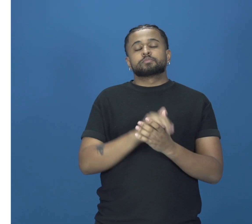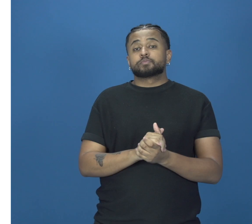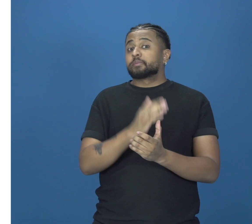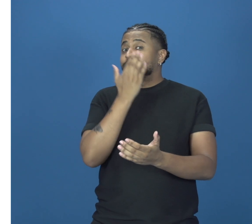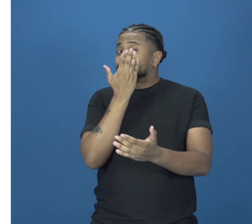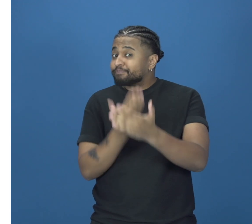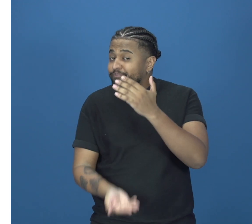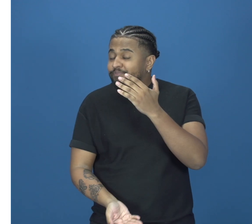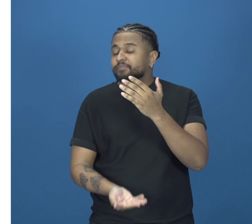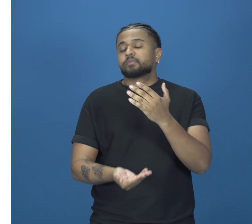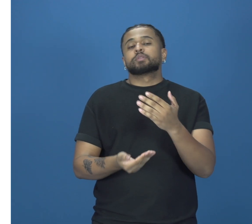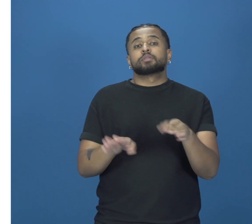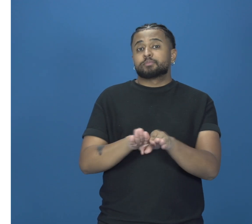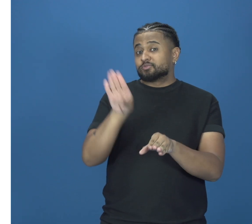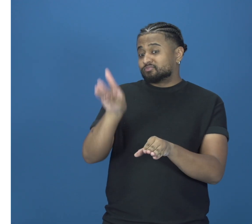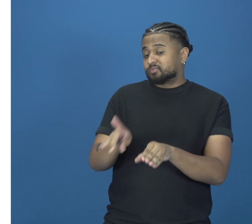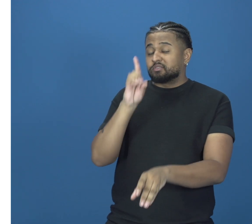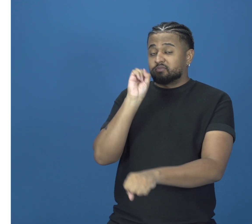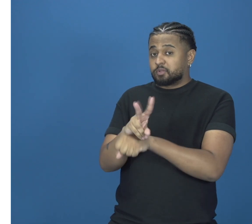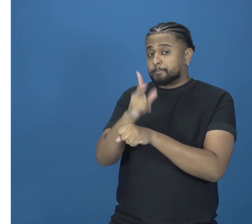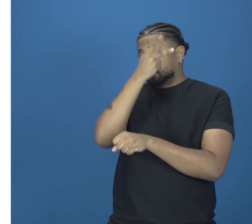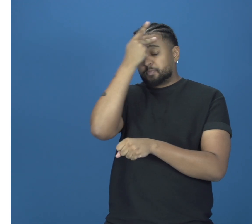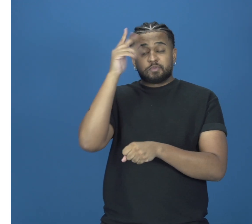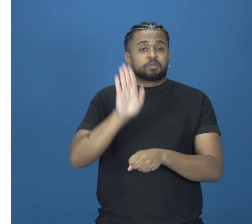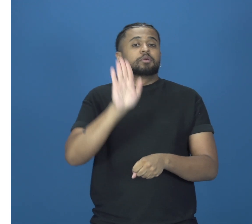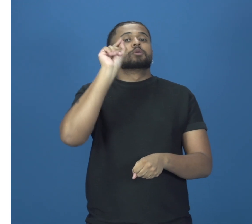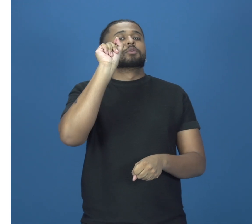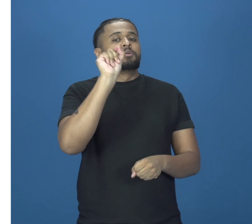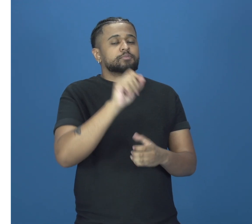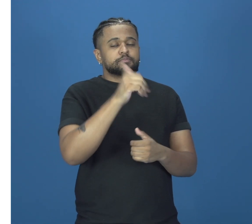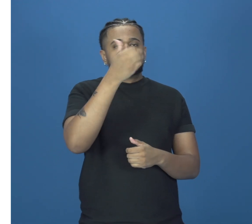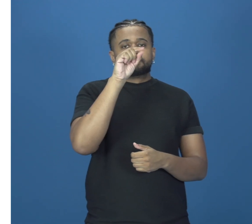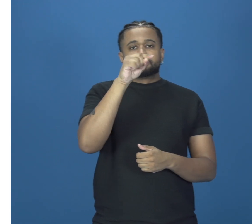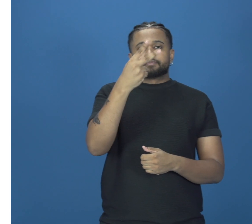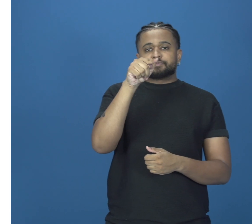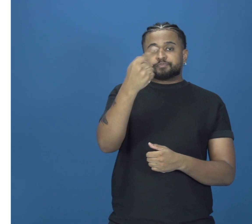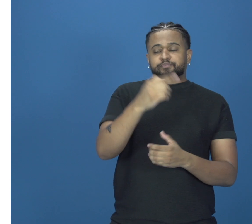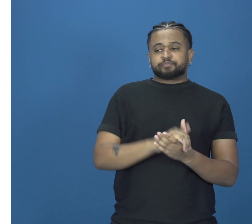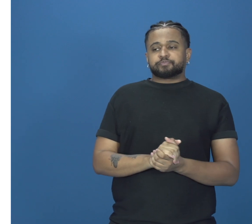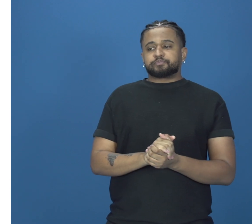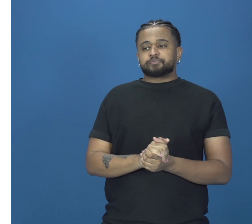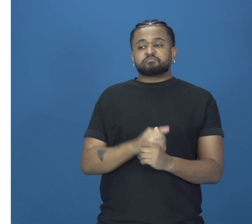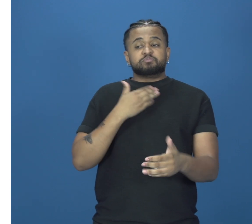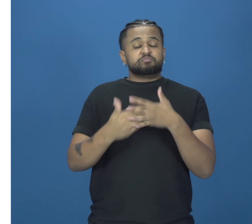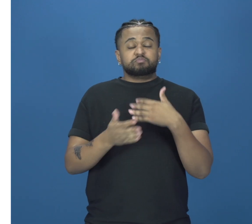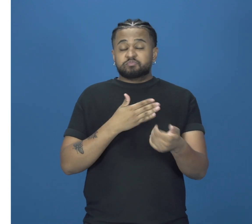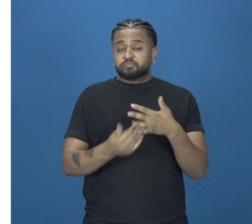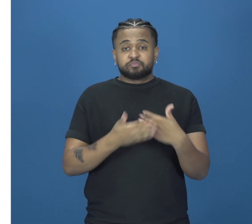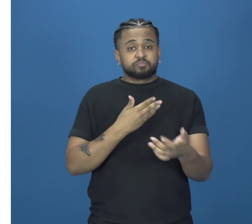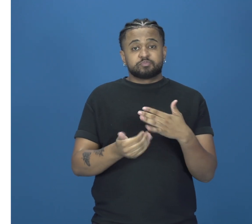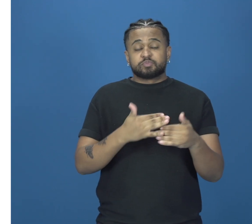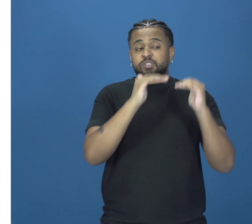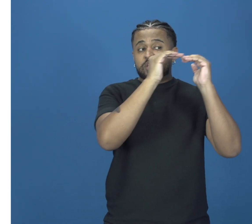10.2. Perderá ainda o direito à vaga o candidato que, 10.2.1, independentemente